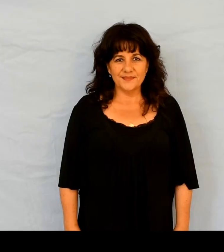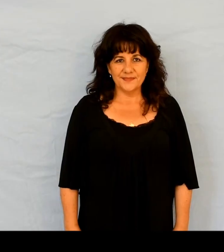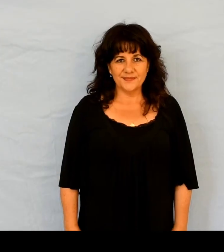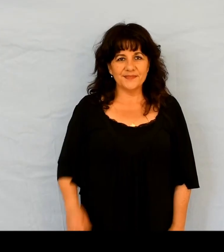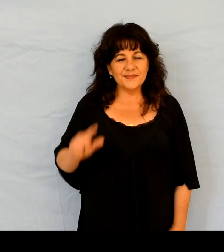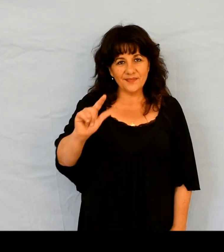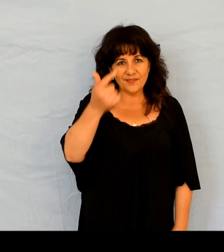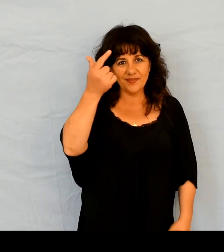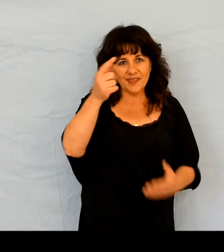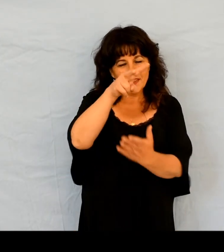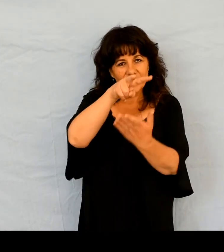Deuxième lecture.